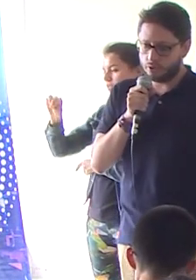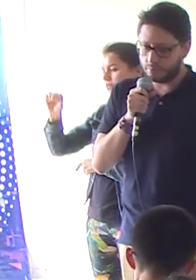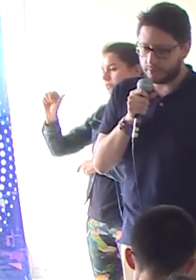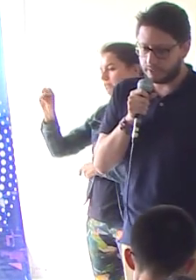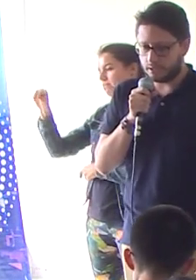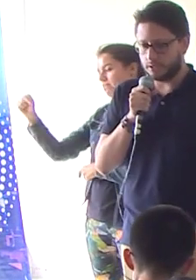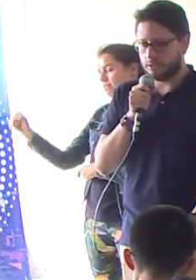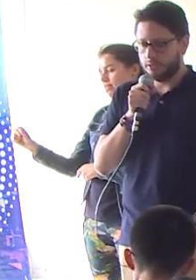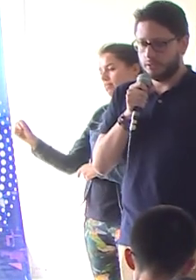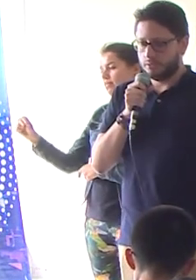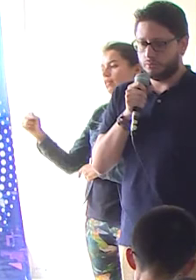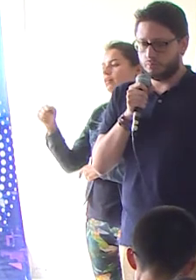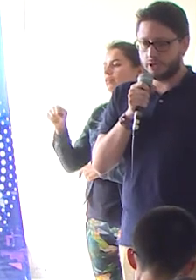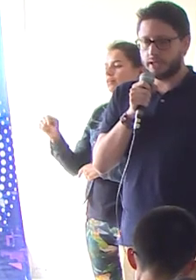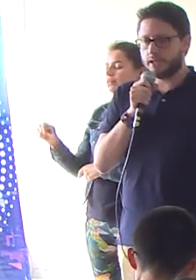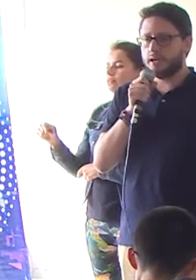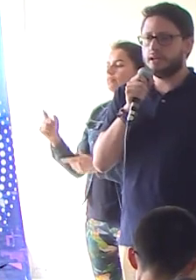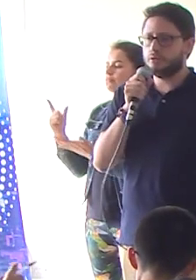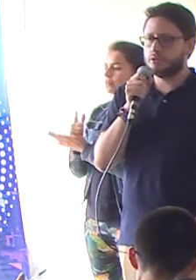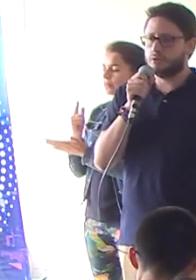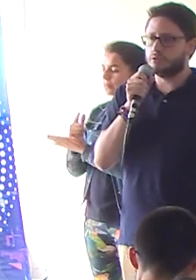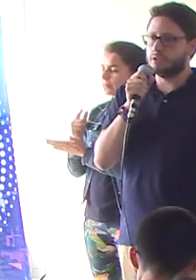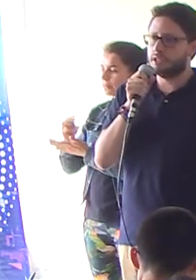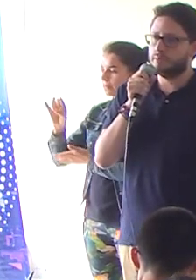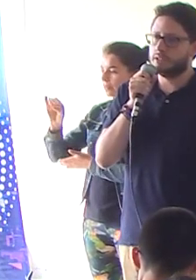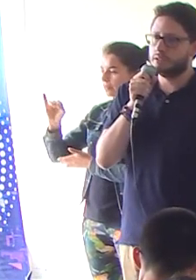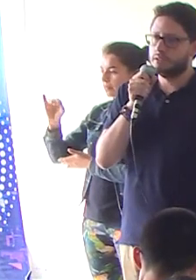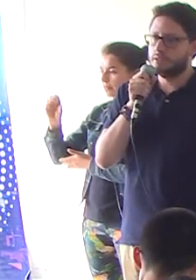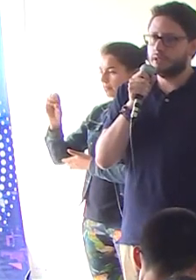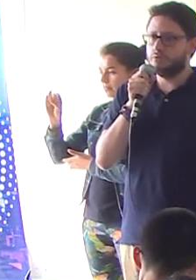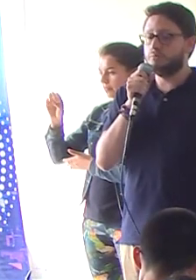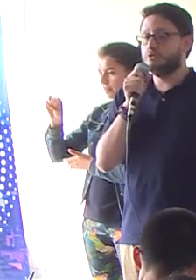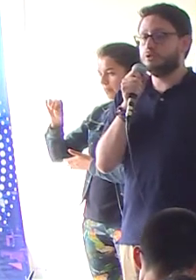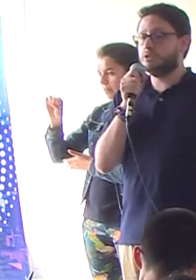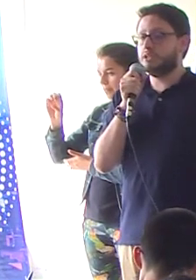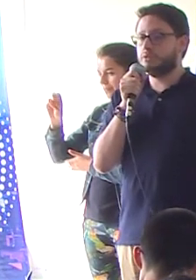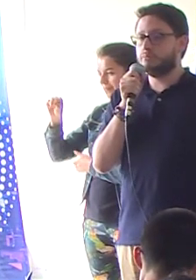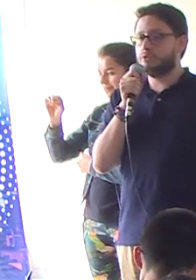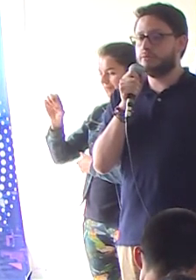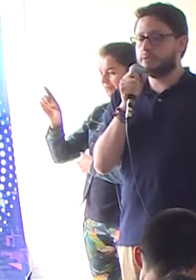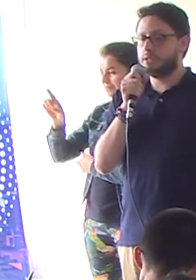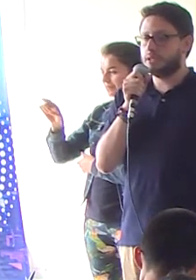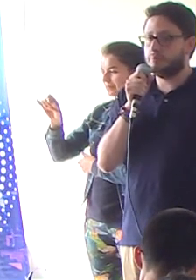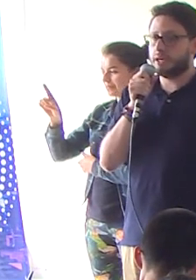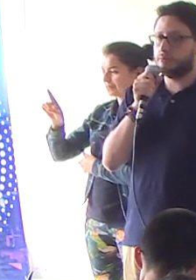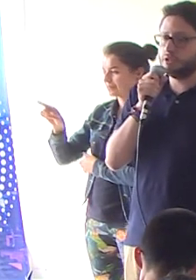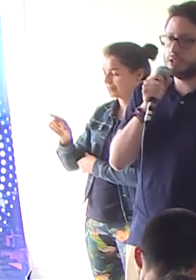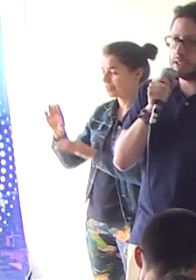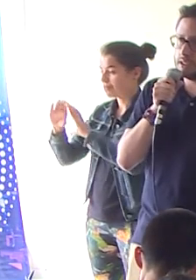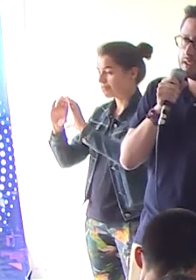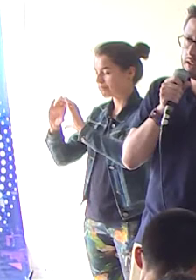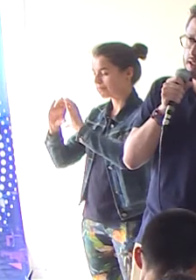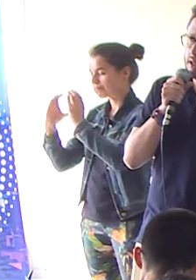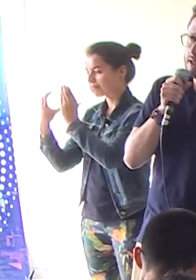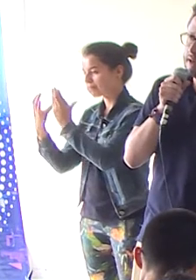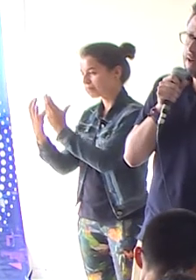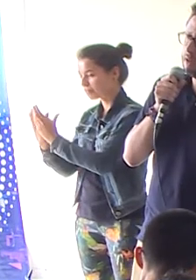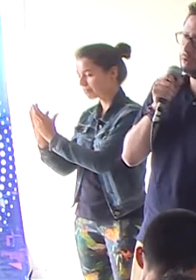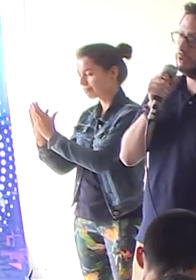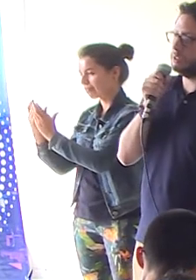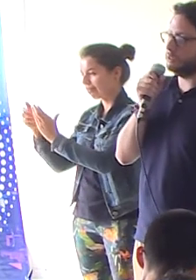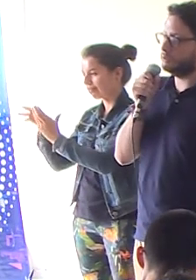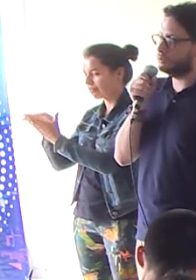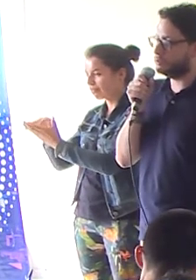libro biomímesis un buen encaje de los ecosistemas en un mundo lleno es muy difícil que el páramo de zinc azsa siga